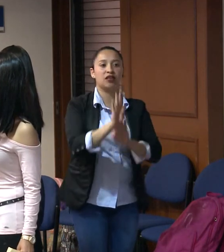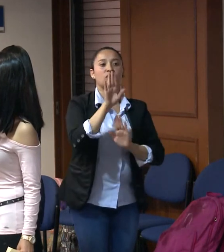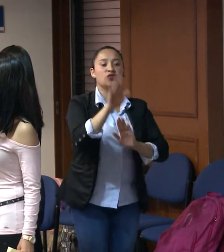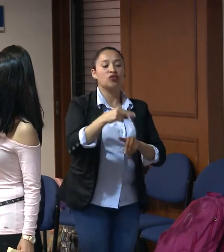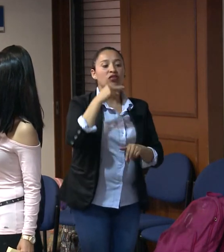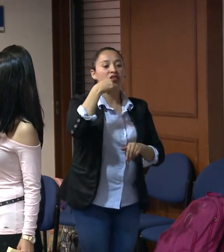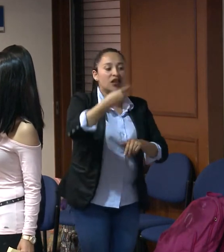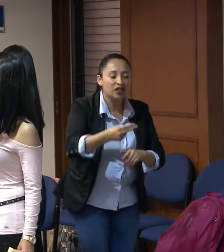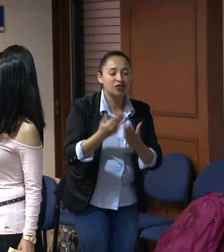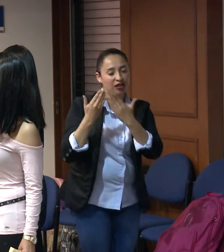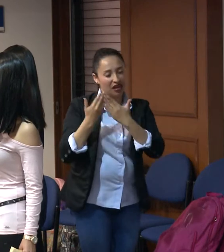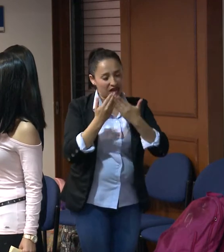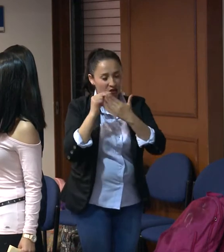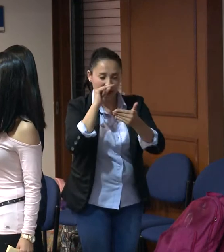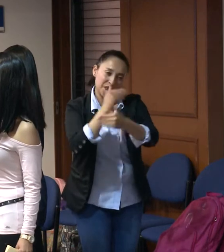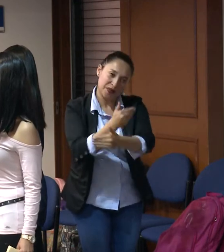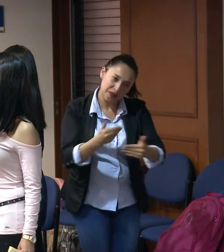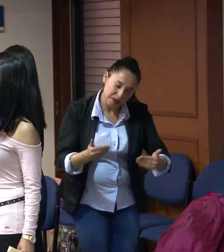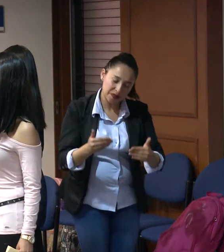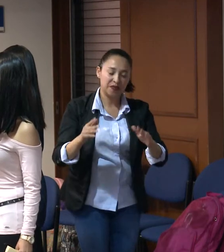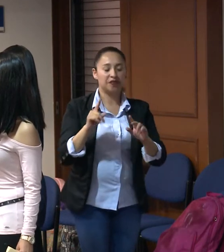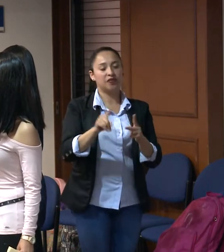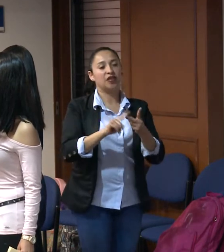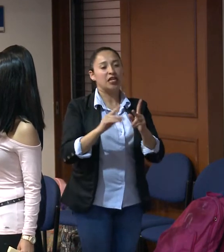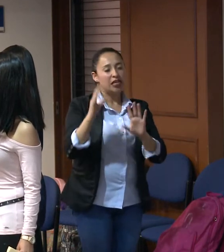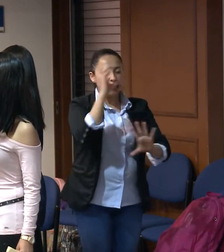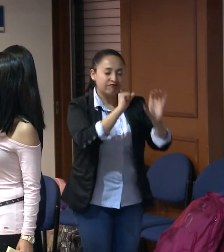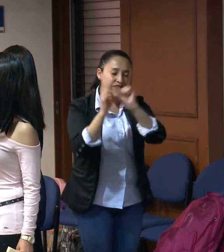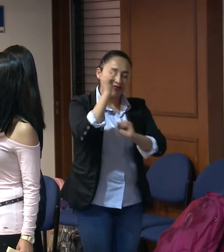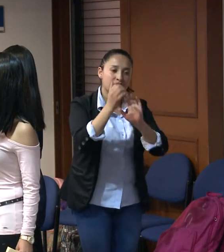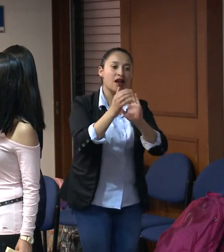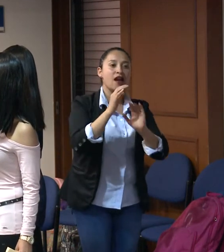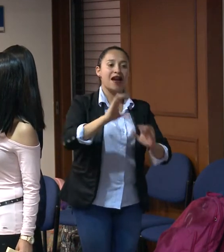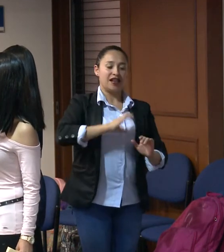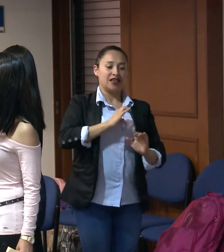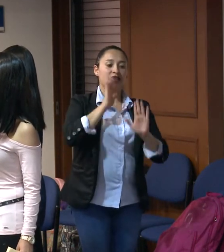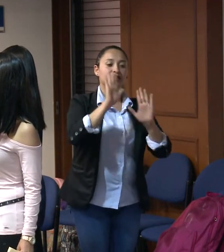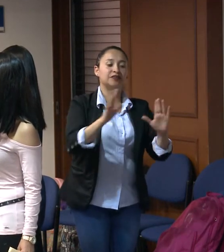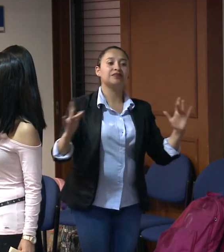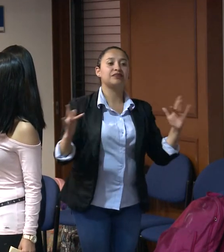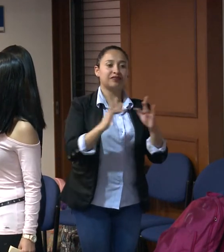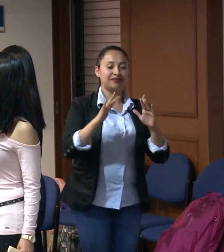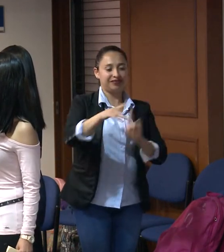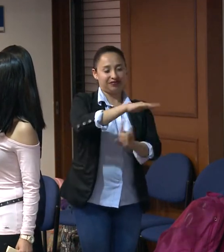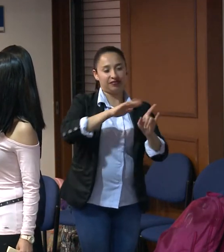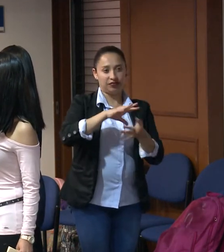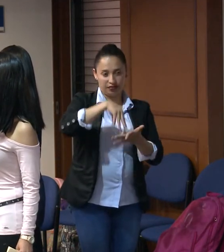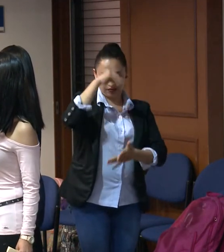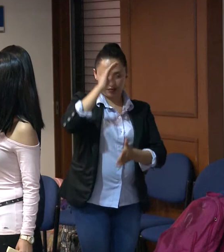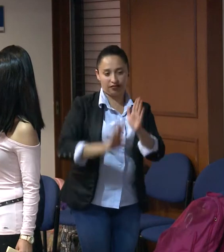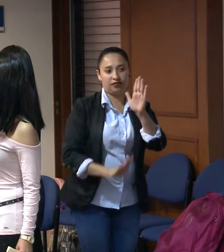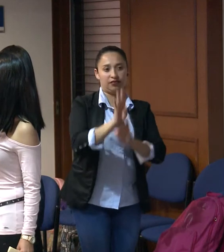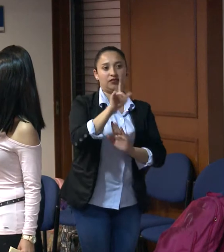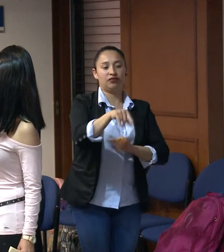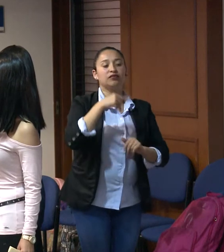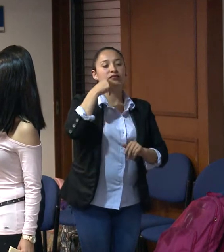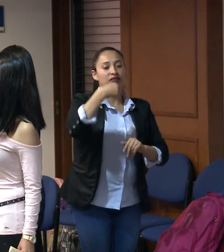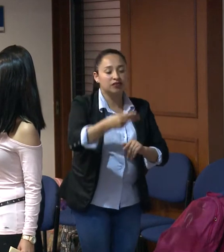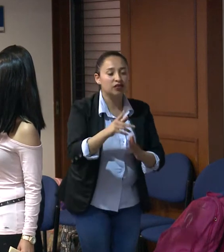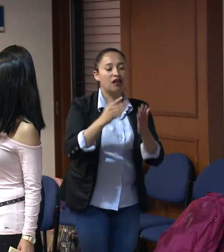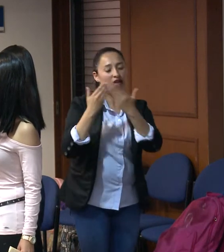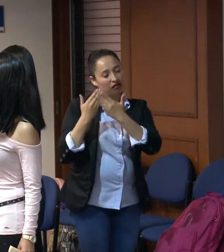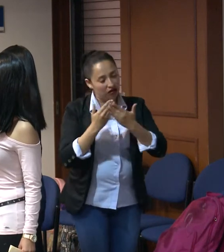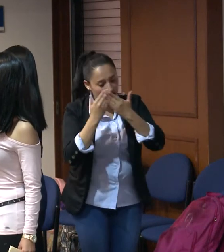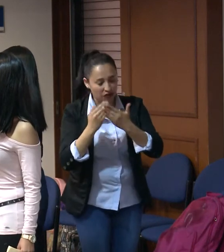la narración de literatura infantil, identificar las características adecuadas de un ambiente de aprendizaje para el desarrollo de la narración de